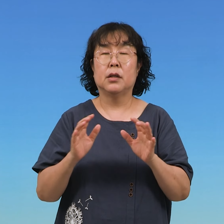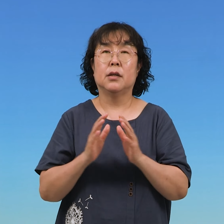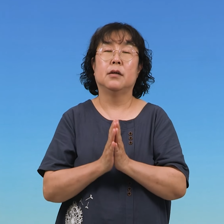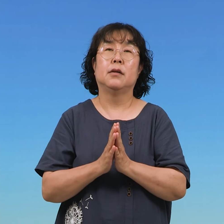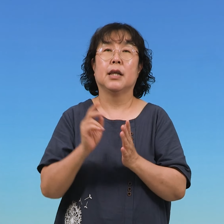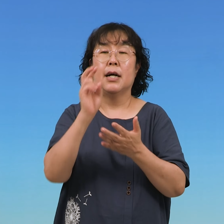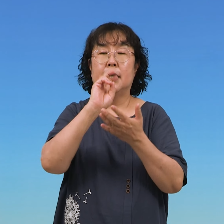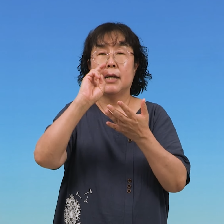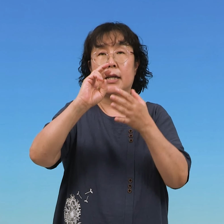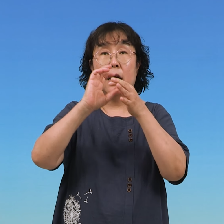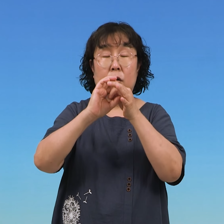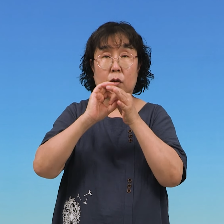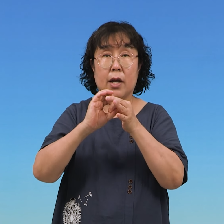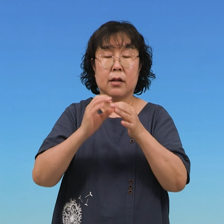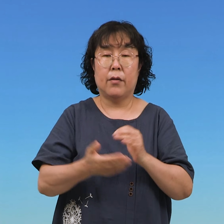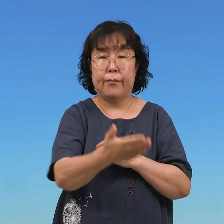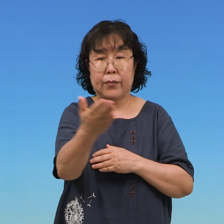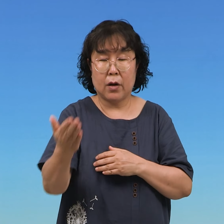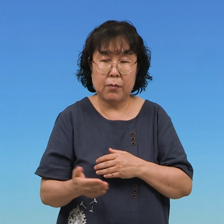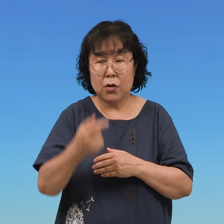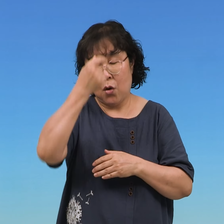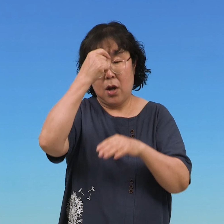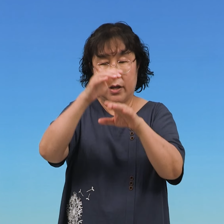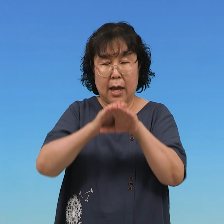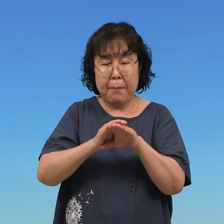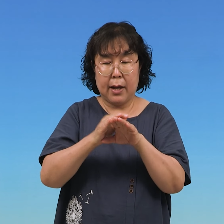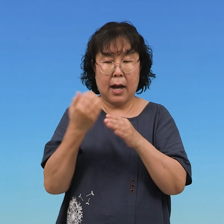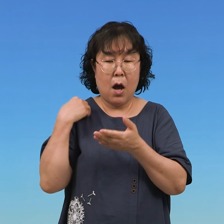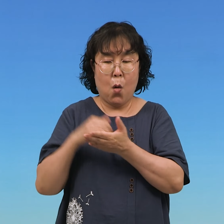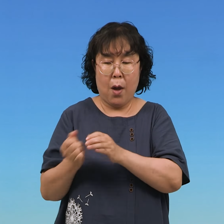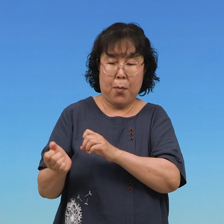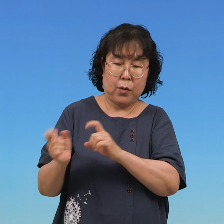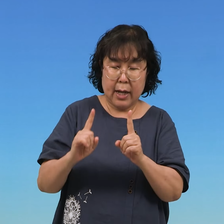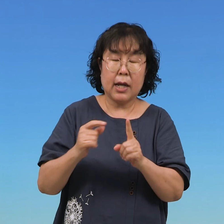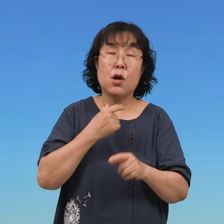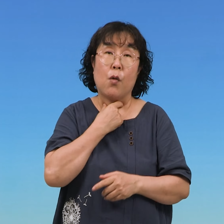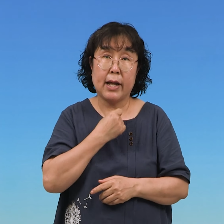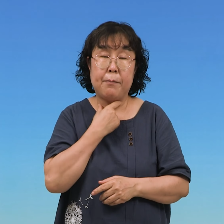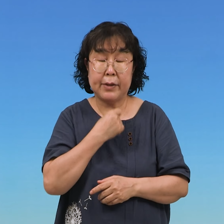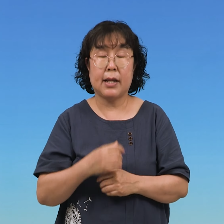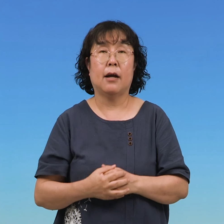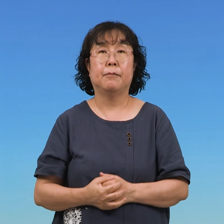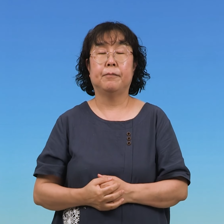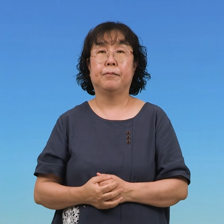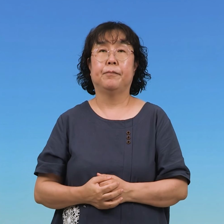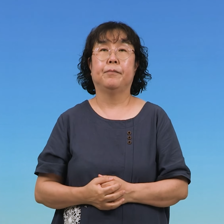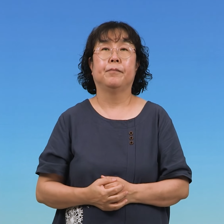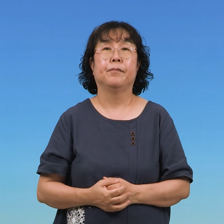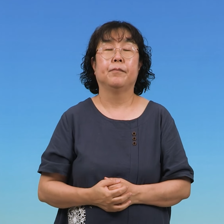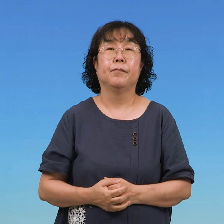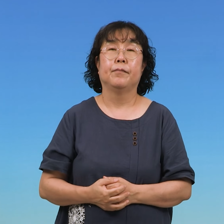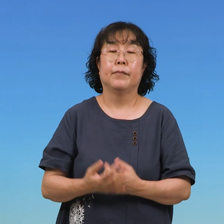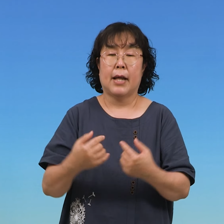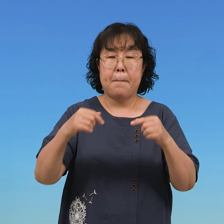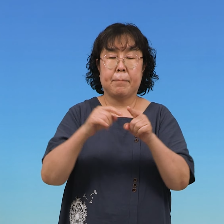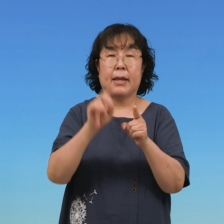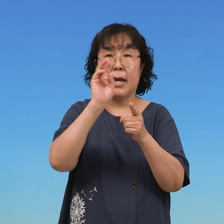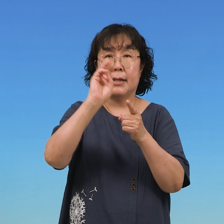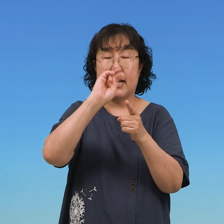이 찬양을 통해 여러분도 예배가 회복되기를 원하고 회복될 줄로 믿습니다. 우리 함께 이렇게